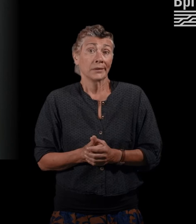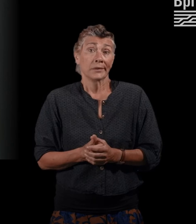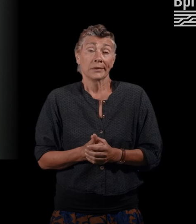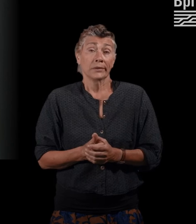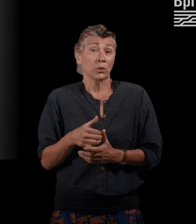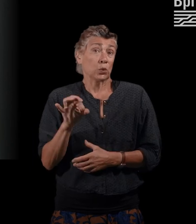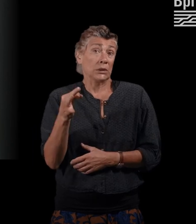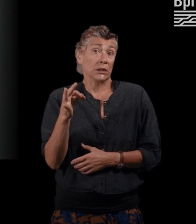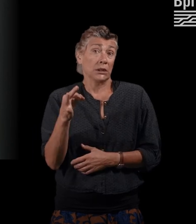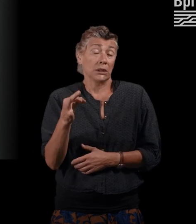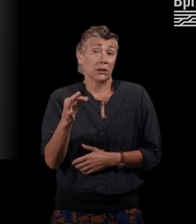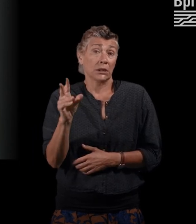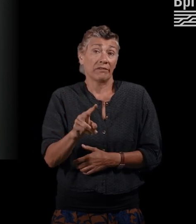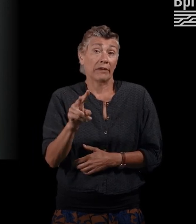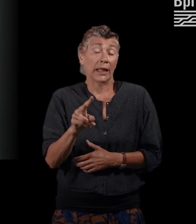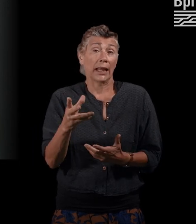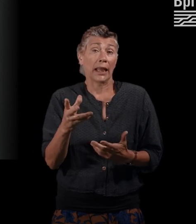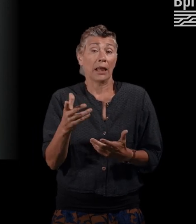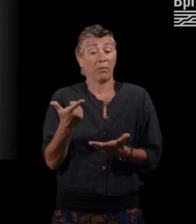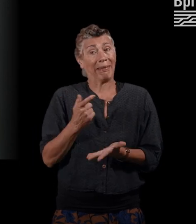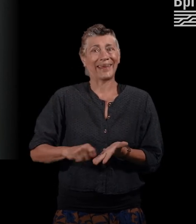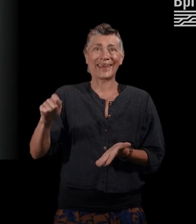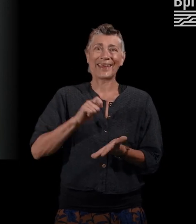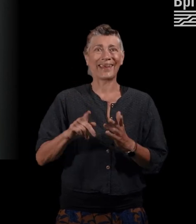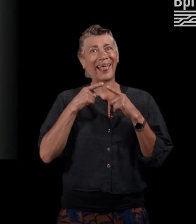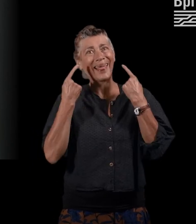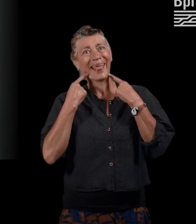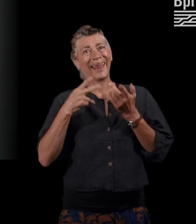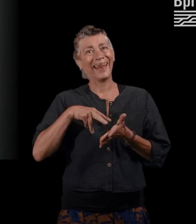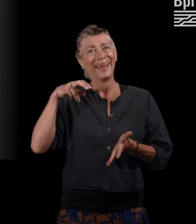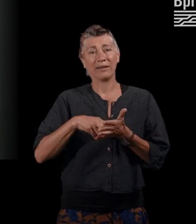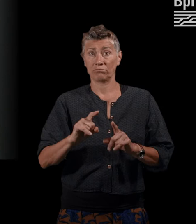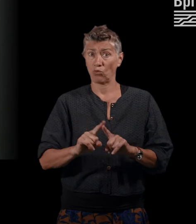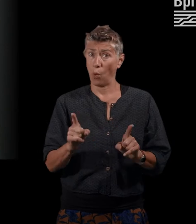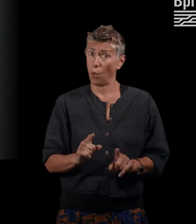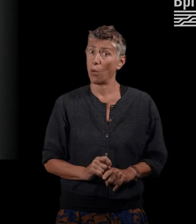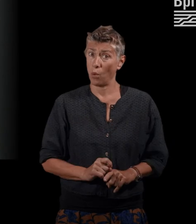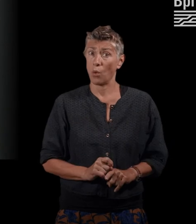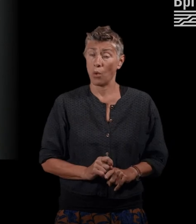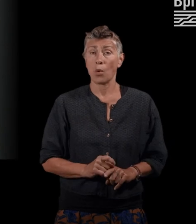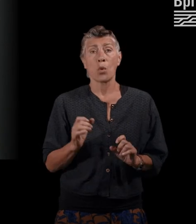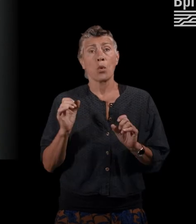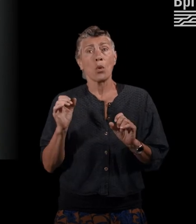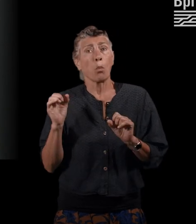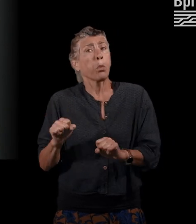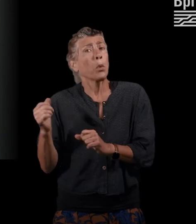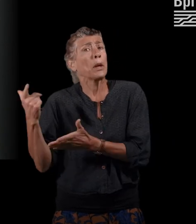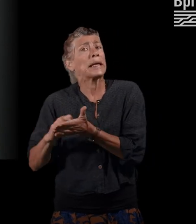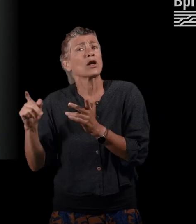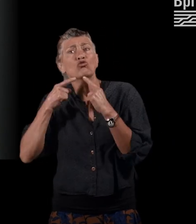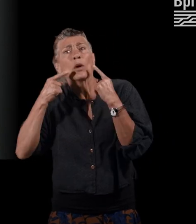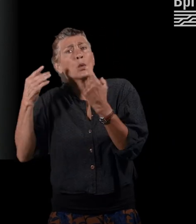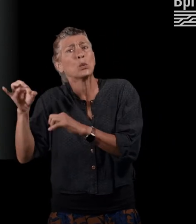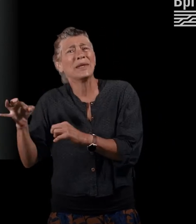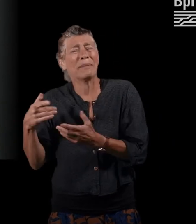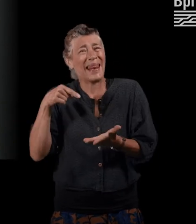Oui, certainement, mais c'est pas une écriture joyeuse, celle-là. Il y a une écriture joyeuse et elle est là, elle existe. Mais cette